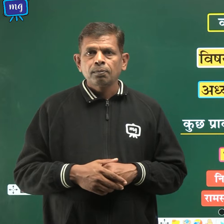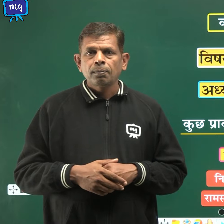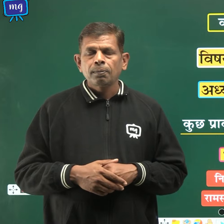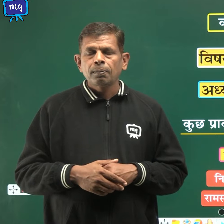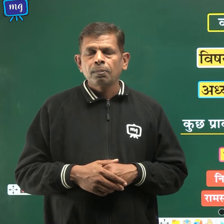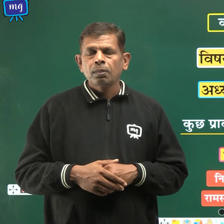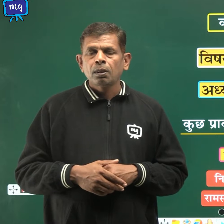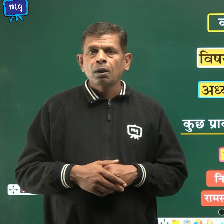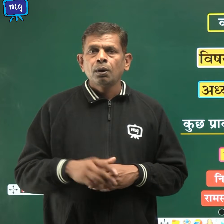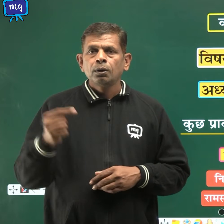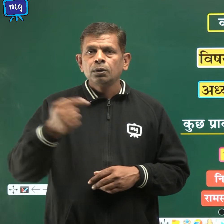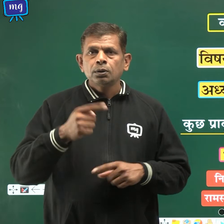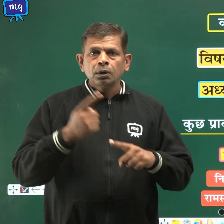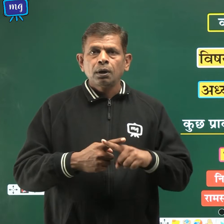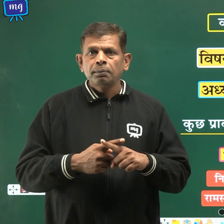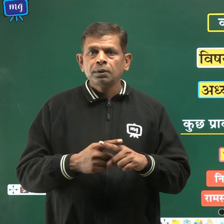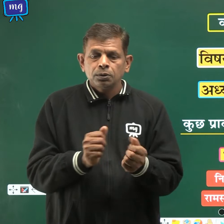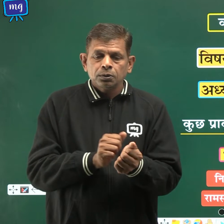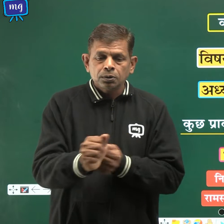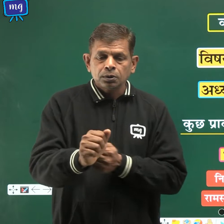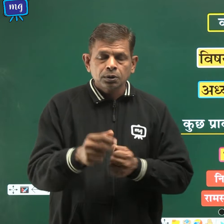आवेश रगड़ के द्वारा उत्पन्न होता है।